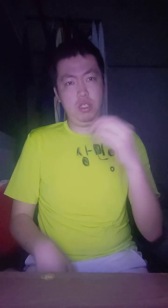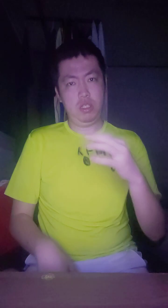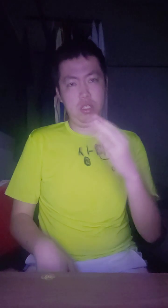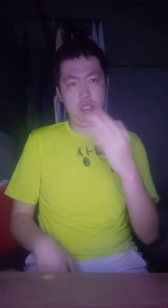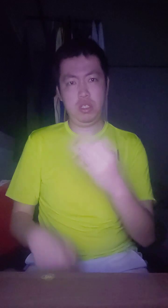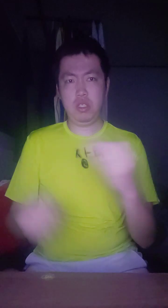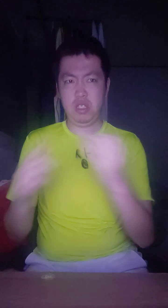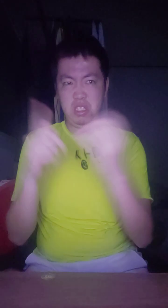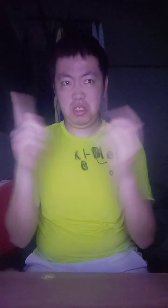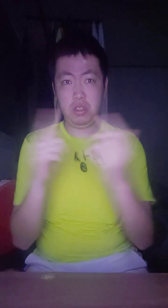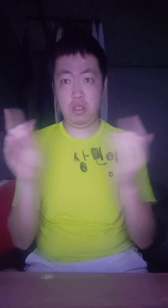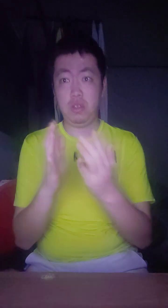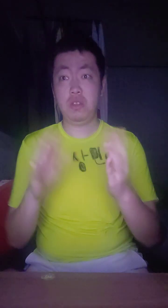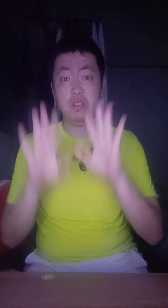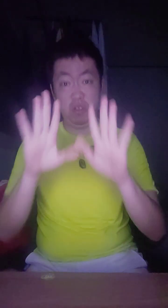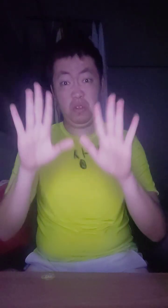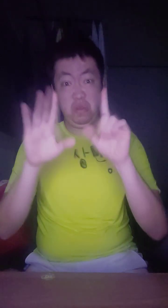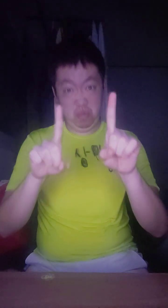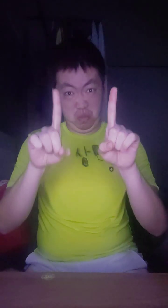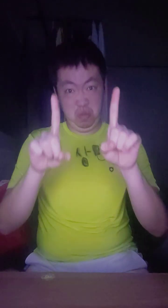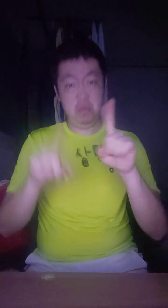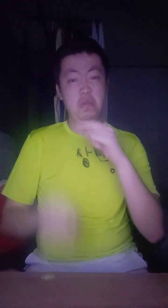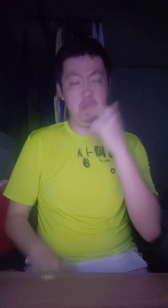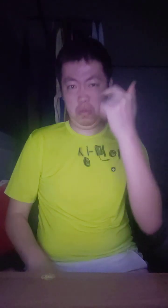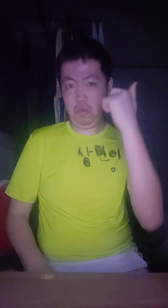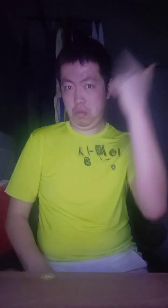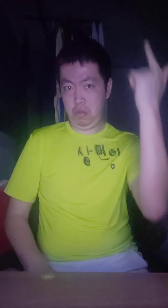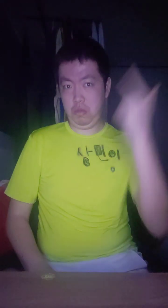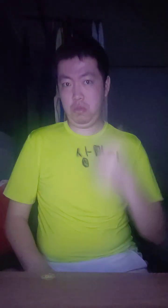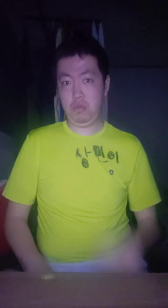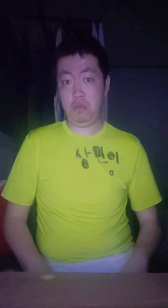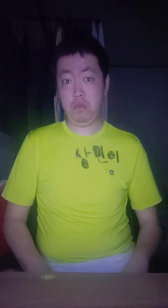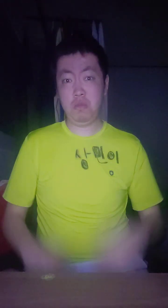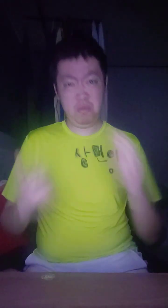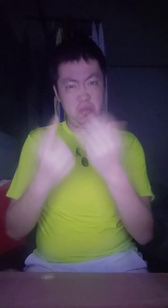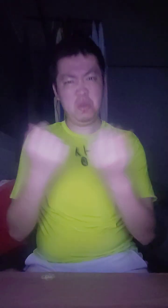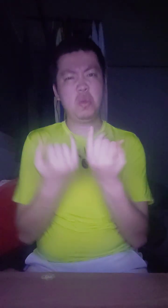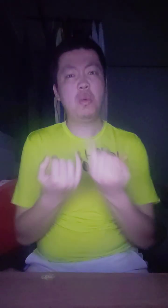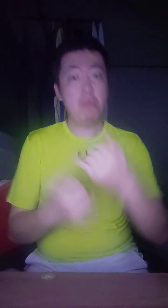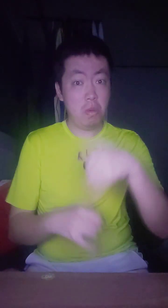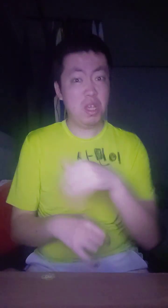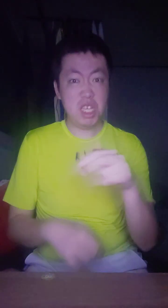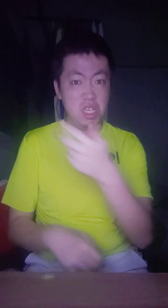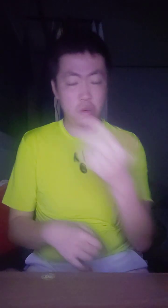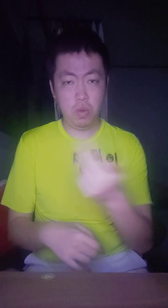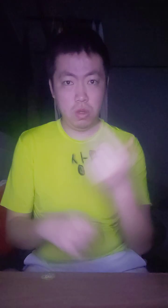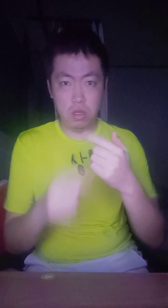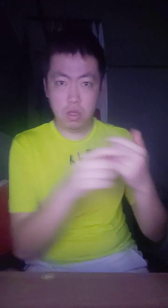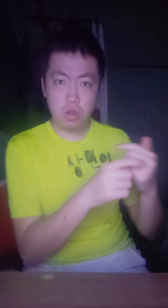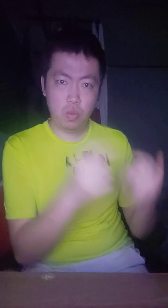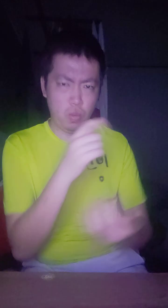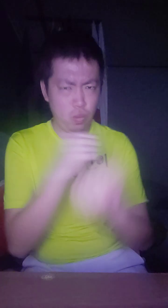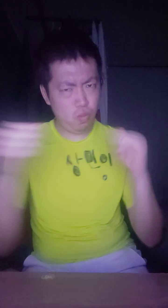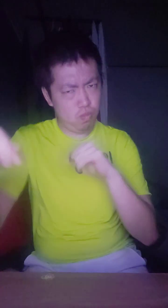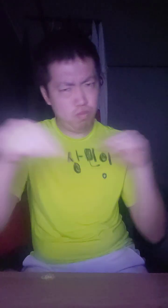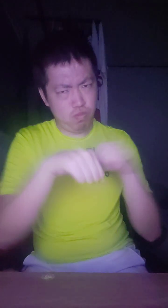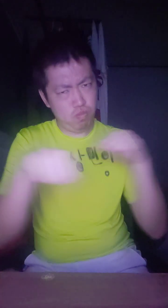지금까지 확인된 수만 11명에 이릅니다. 경찰은 촉법 소년인 이들 대부분을 공동폭행 등의 혐의로